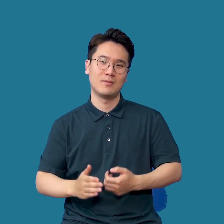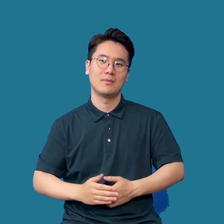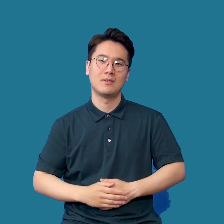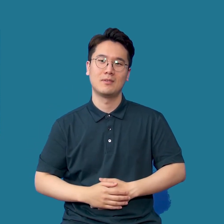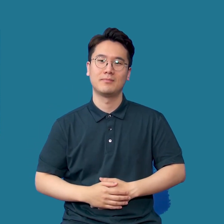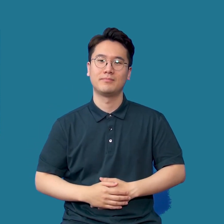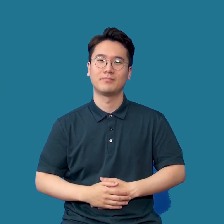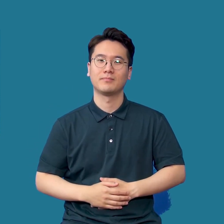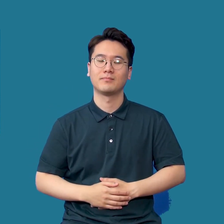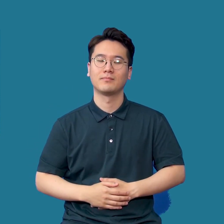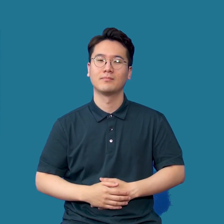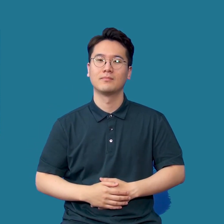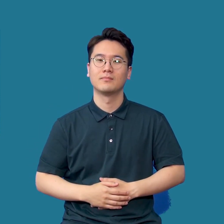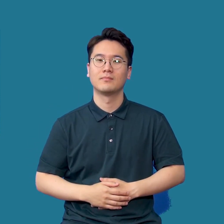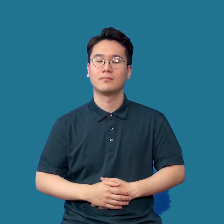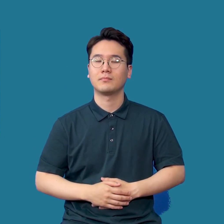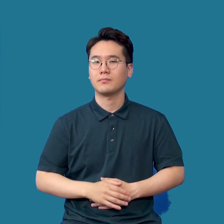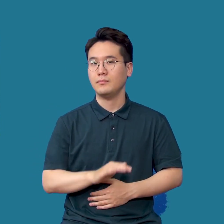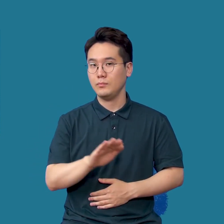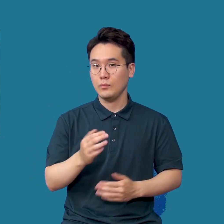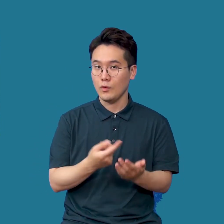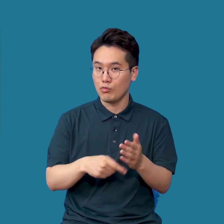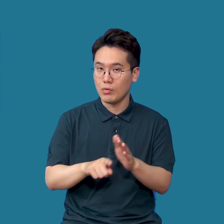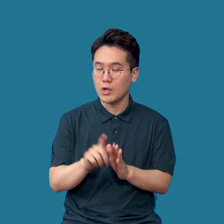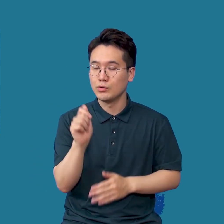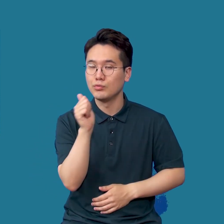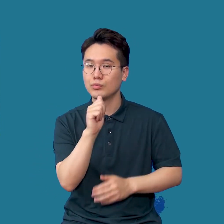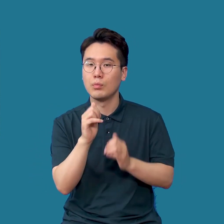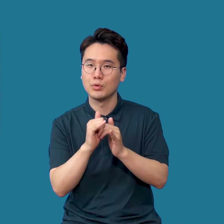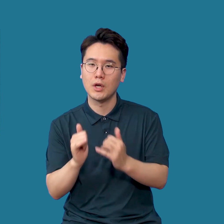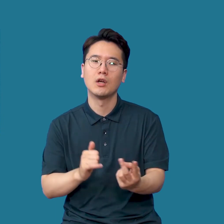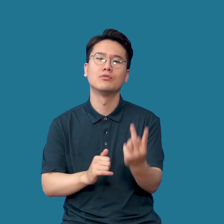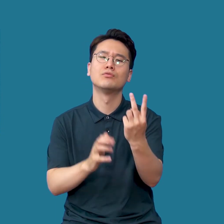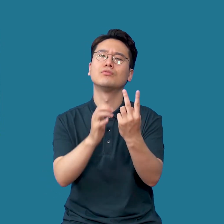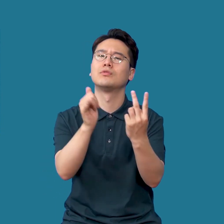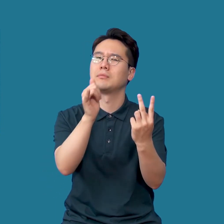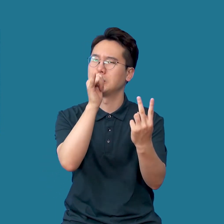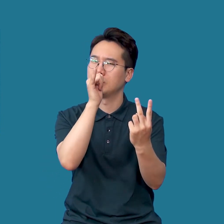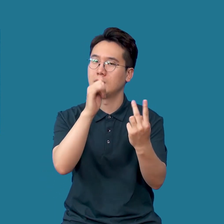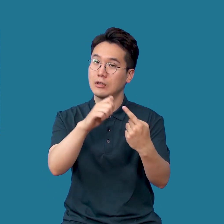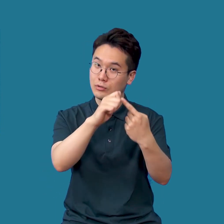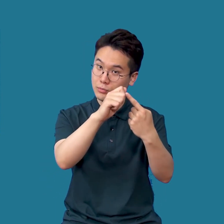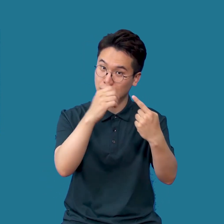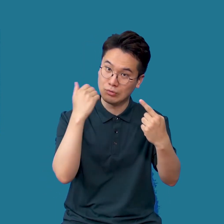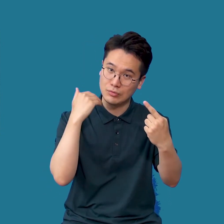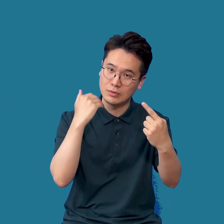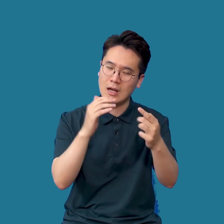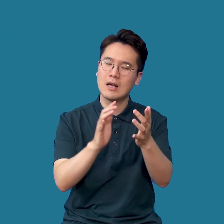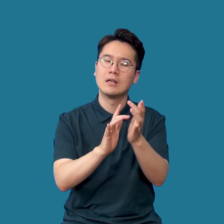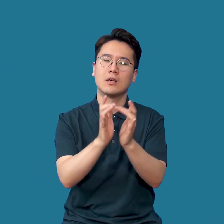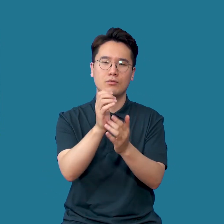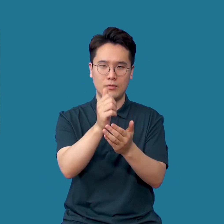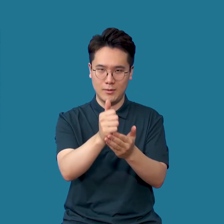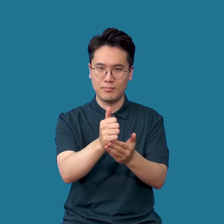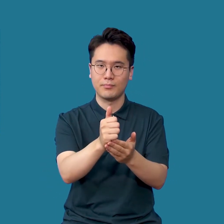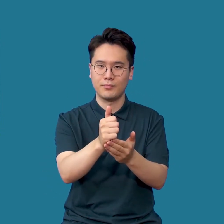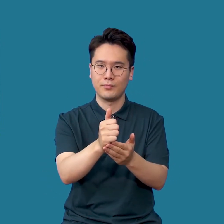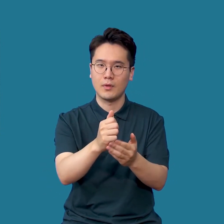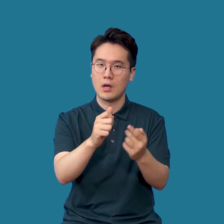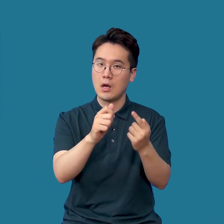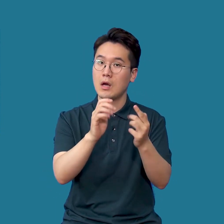우리를 위한 중보자는 두 분이 계십니다. 한 분은 예수님이시지요. 예수님은 하늘